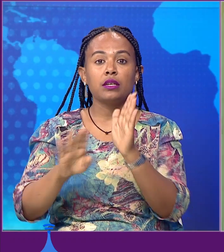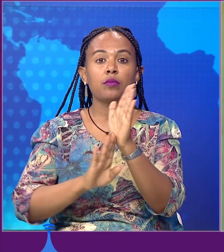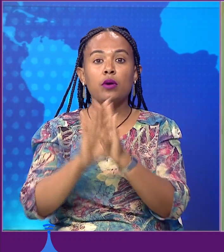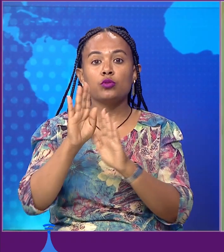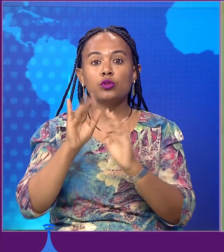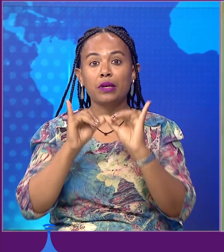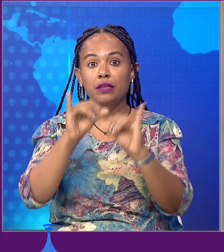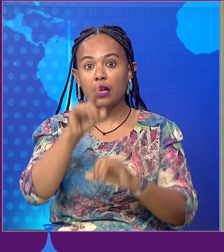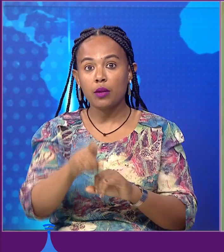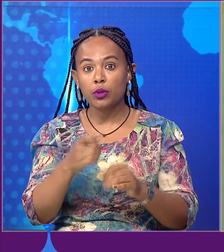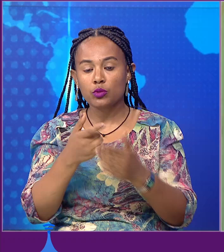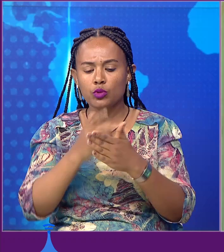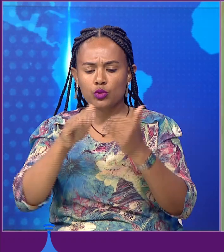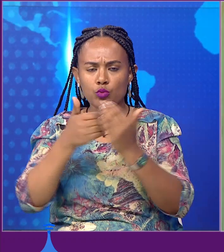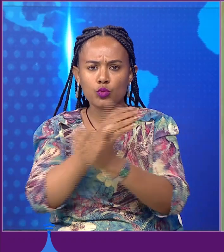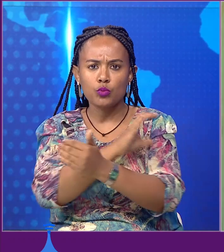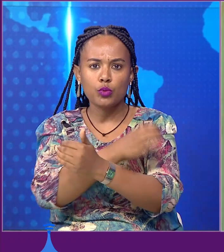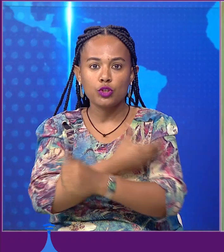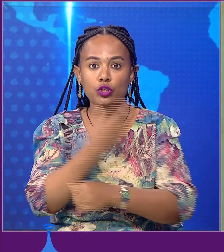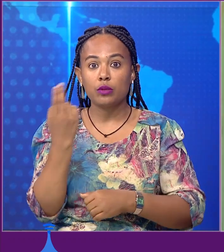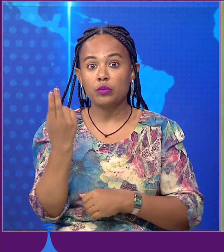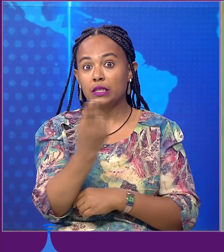ያን ሁሉ ፖቴንሻላችንን ብንጠቀም